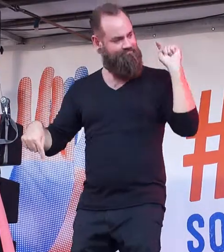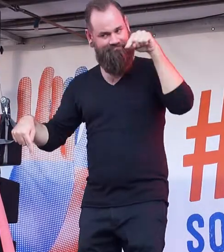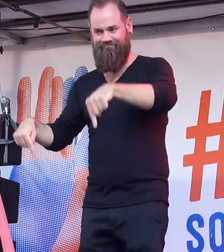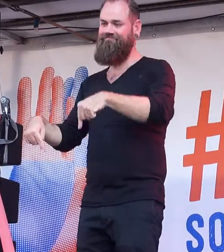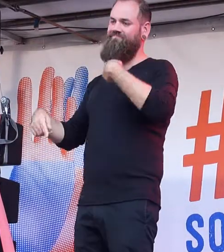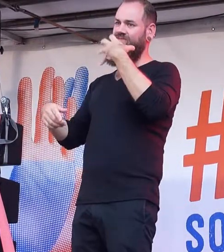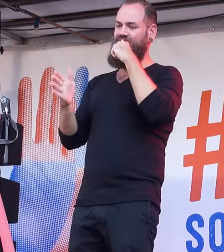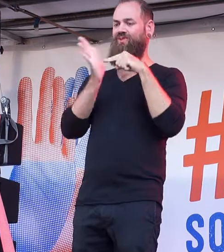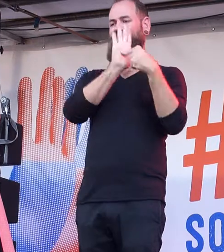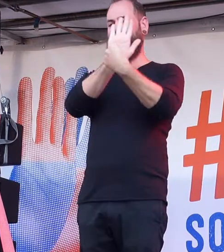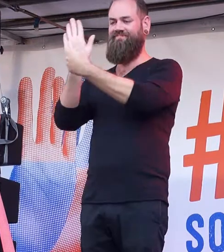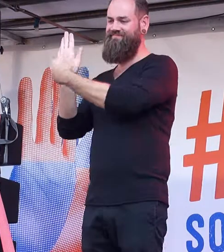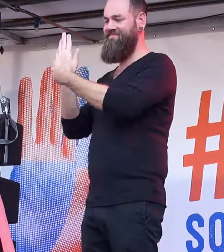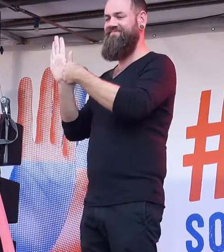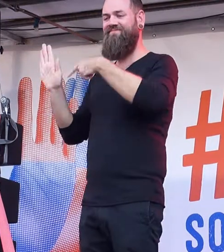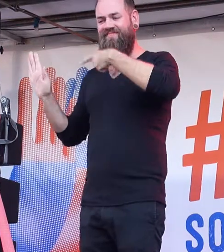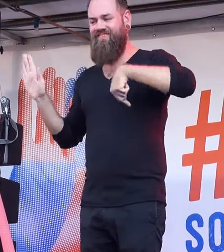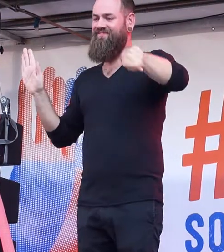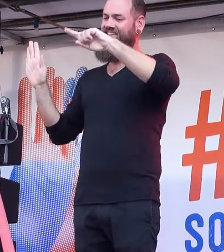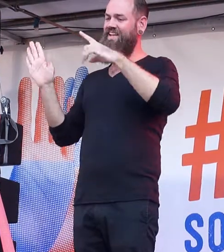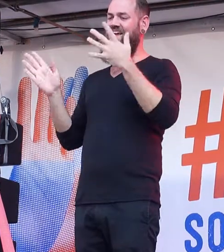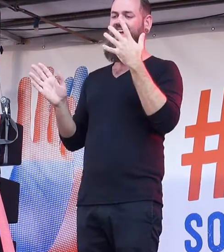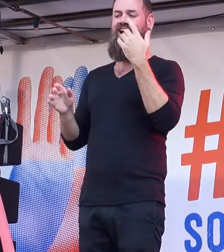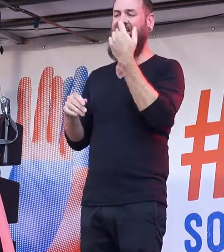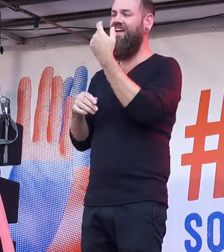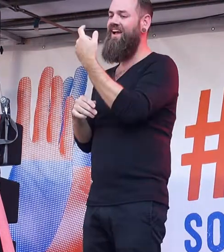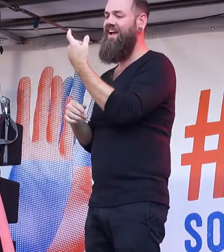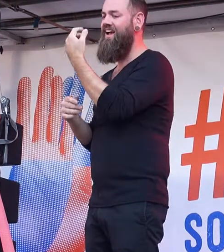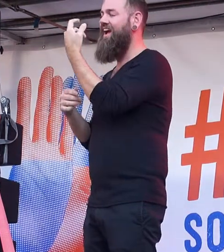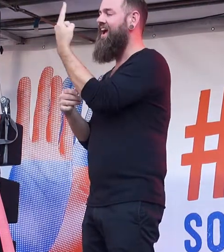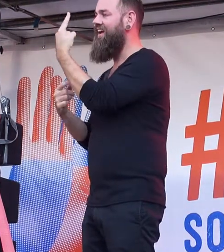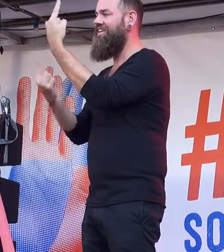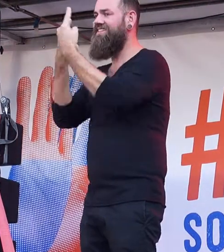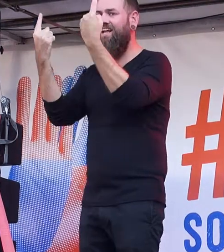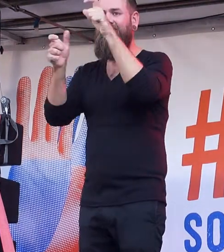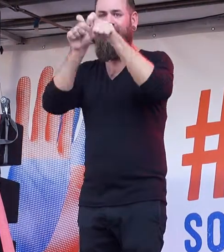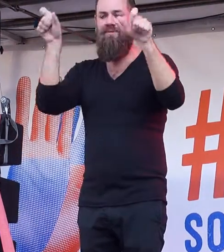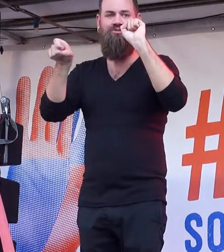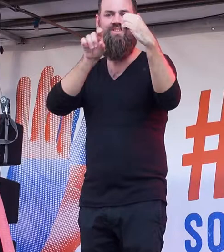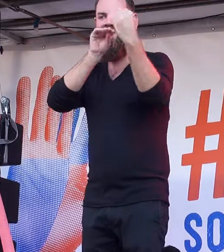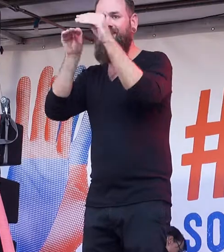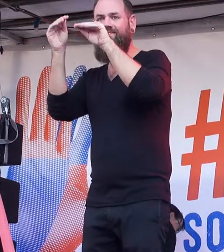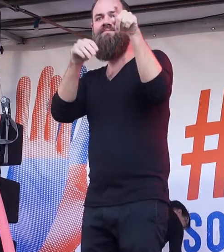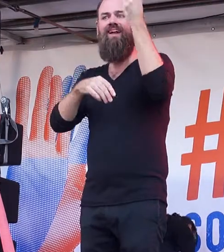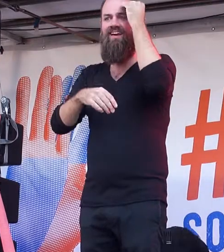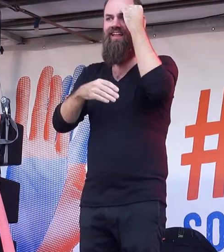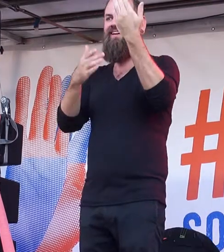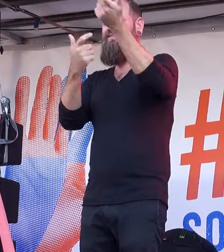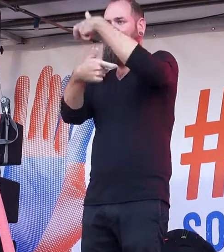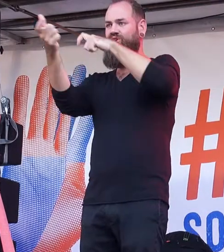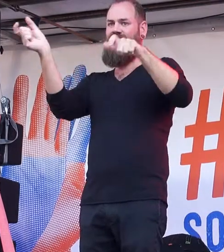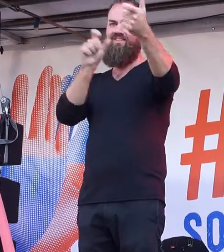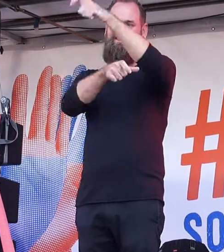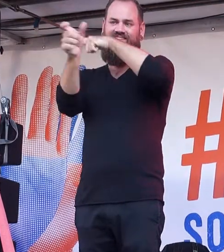One, einem Berliner Community-Projekt für schwarze Menschen in Deutschland hier in Berlin-Wedding. Denn auch wenn wir